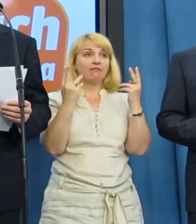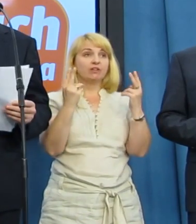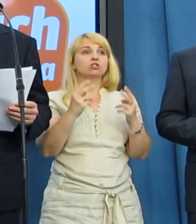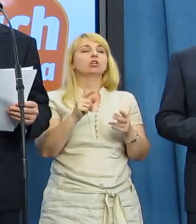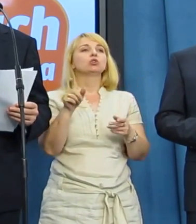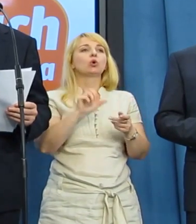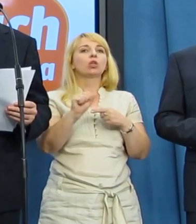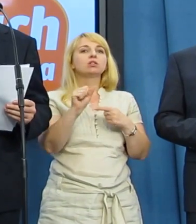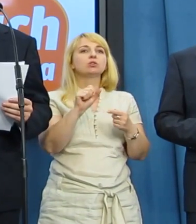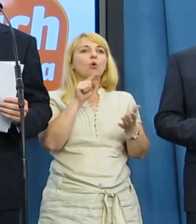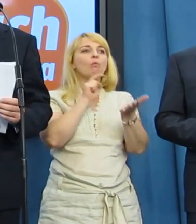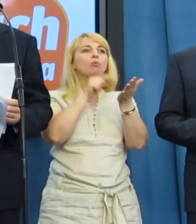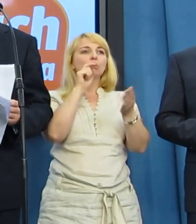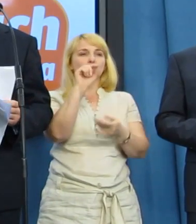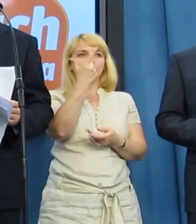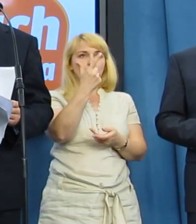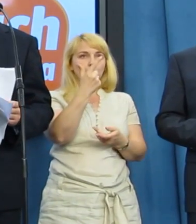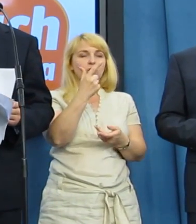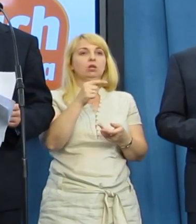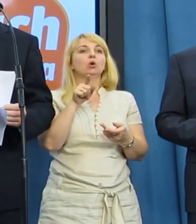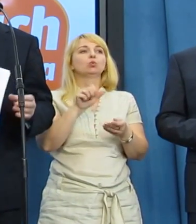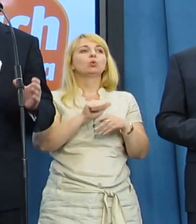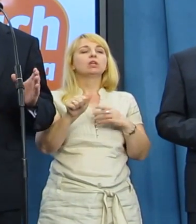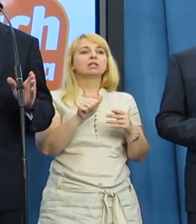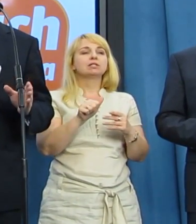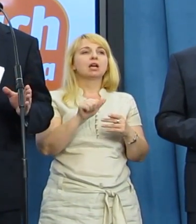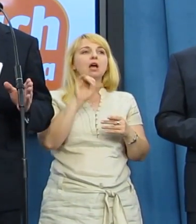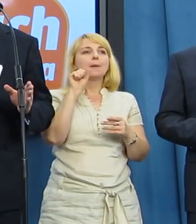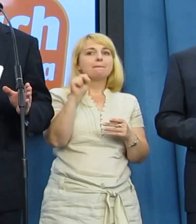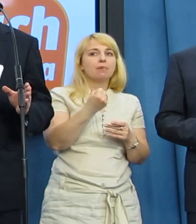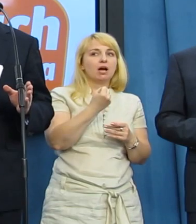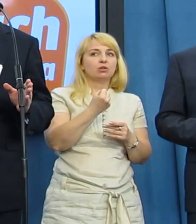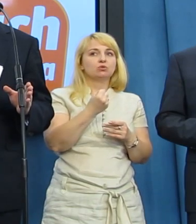artykule 2 tej ustawy znajduje się